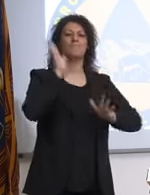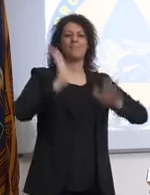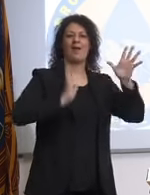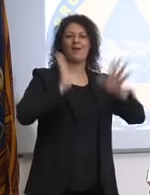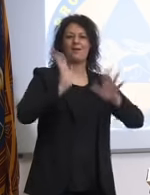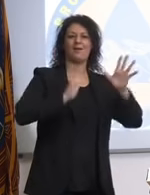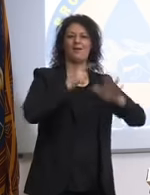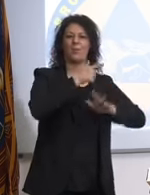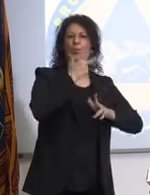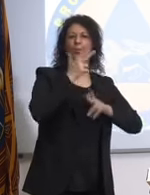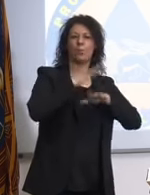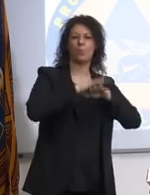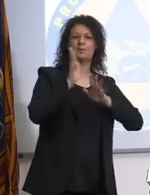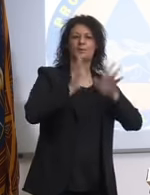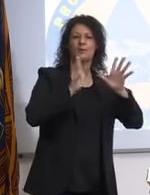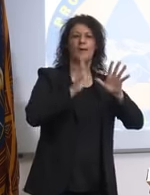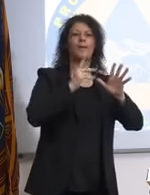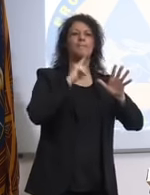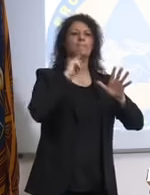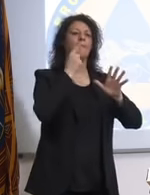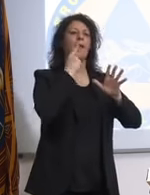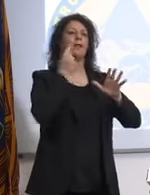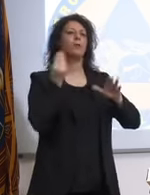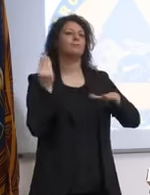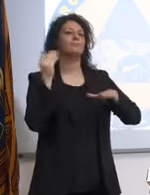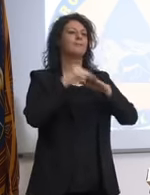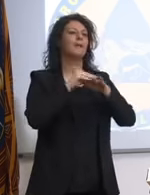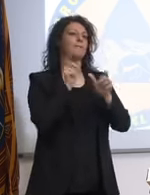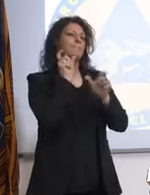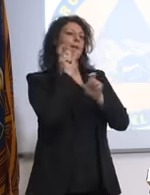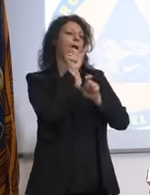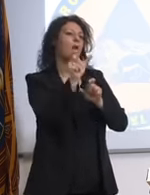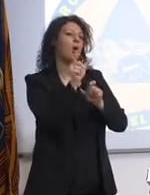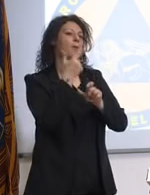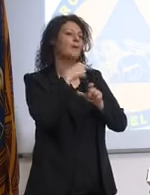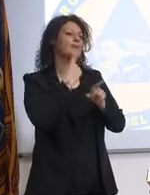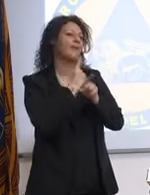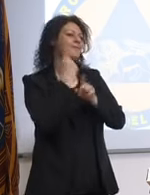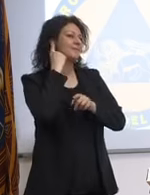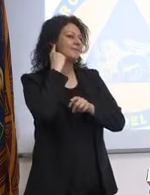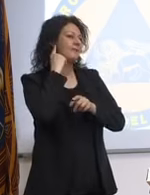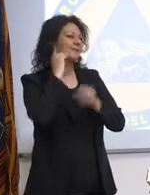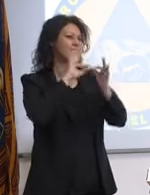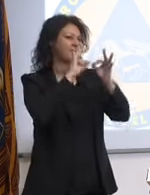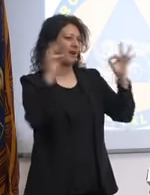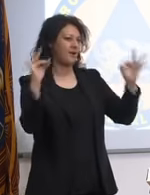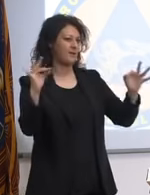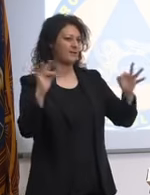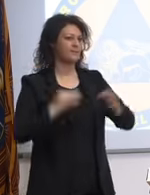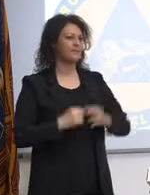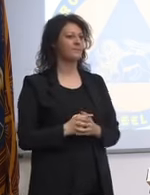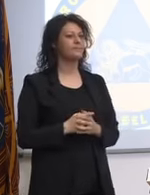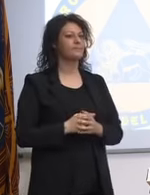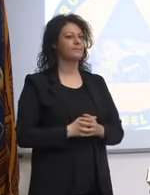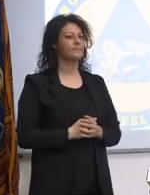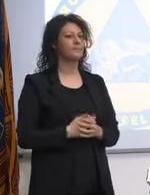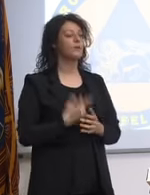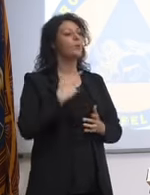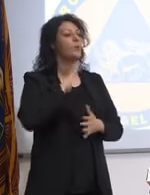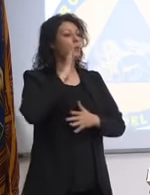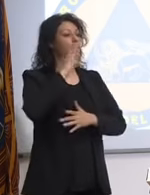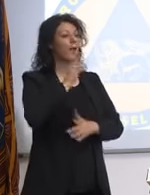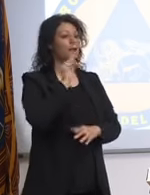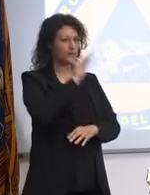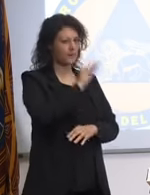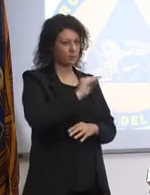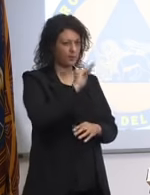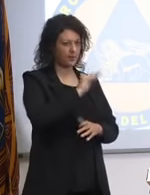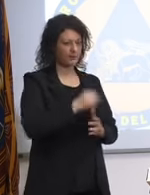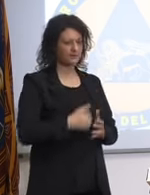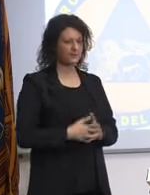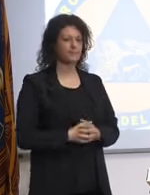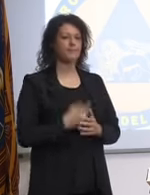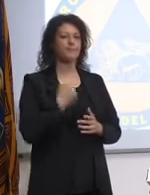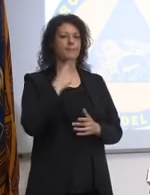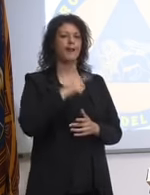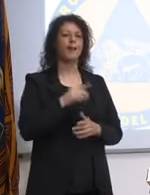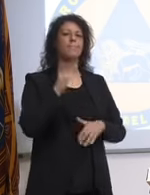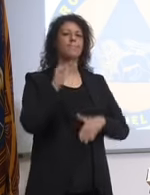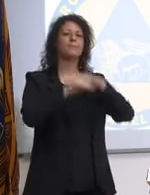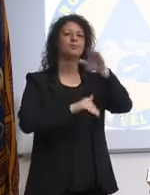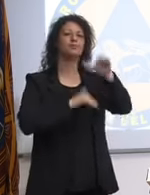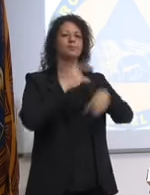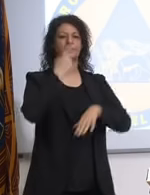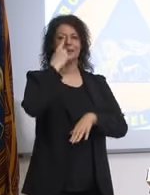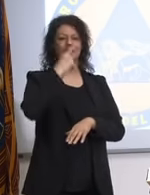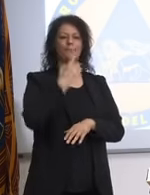Chiaro. L'altra domanda nel merito riguarda le piscine termali, che in Veneto sono una cosa importante. Ci